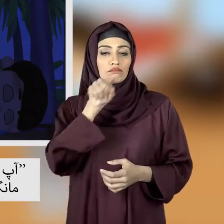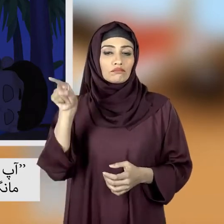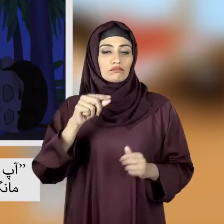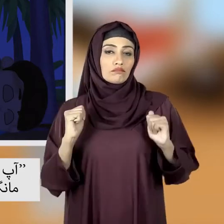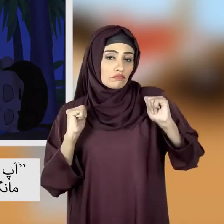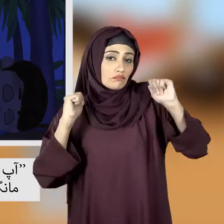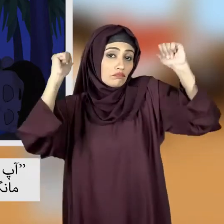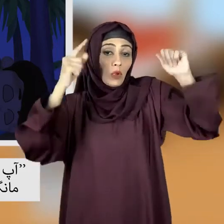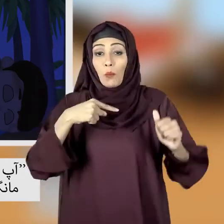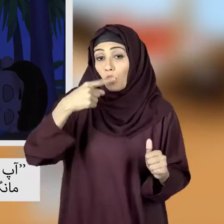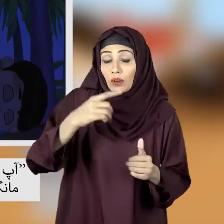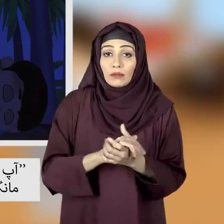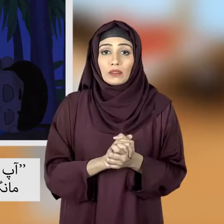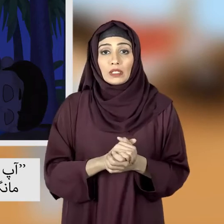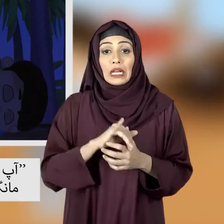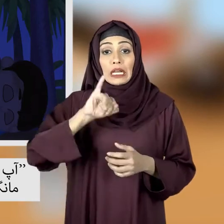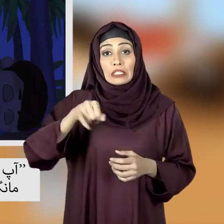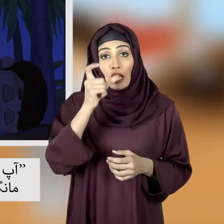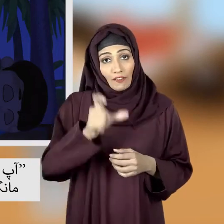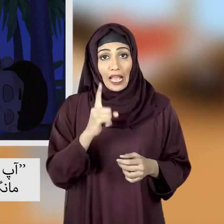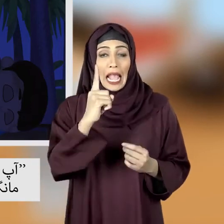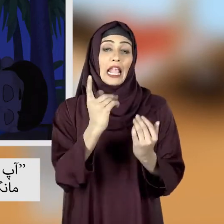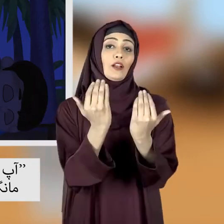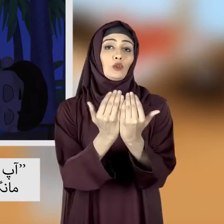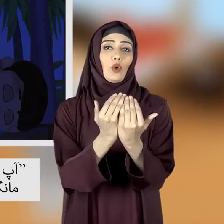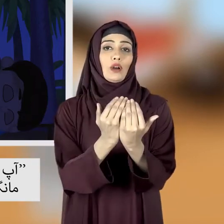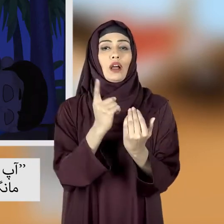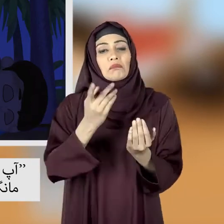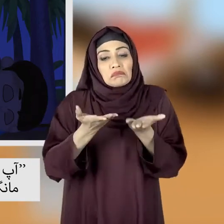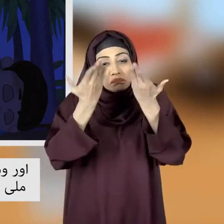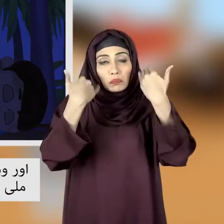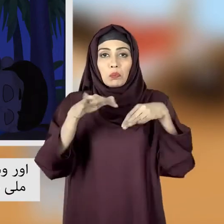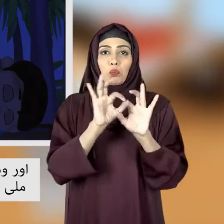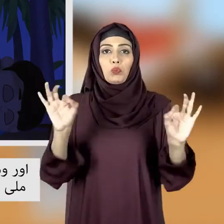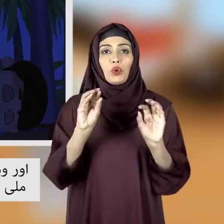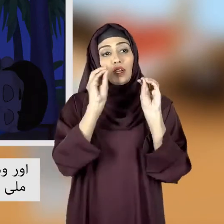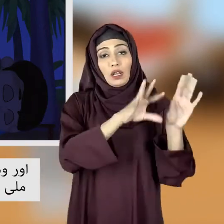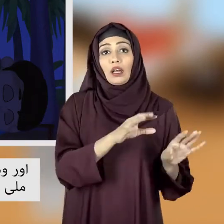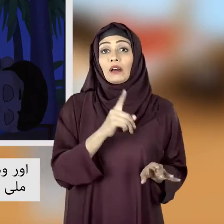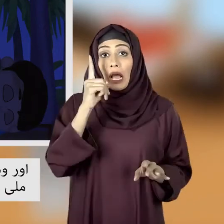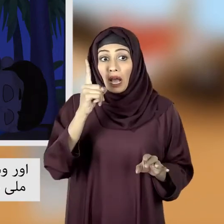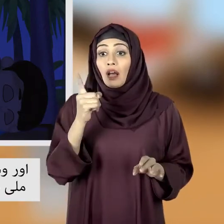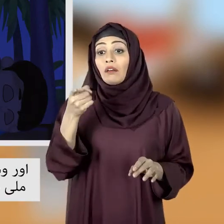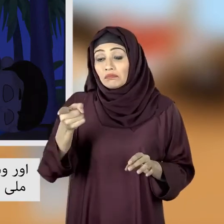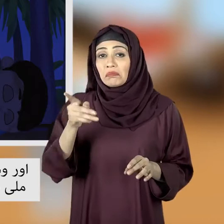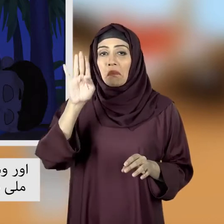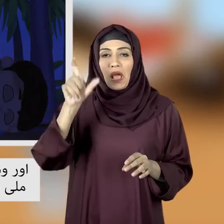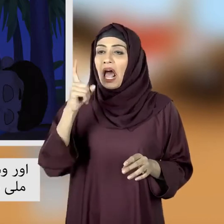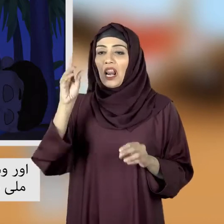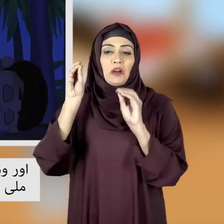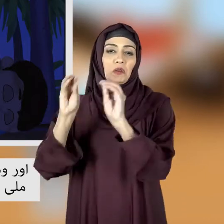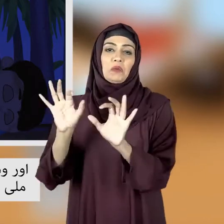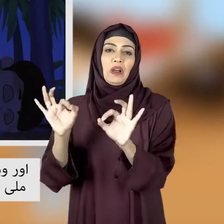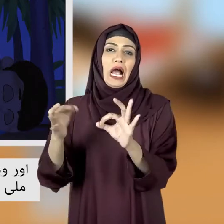آپ غلطی پر ہیں، جعفر نے صرف ایک ہی دعا مانگی تھی اور وہ قبول ہوئی، ورنہ آپ کو خود